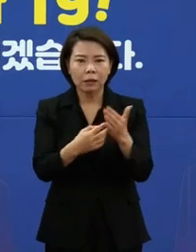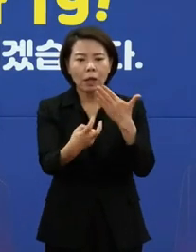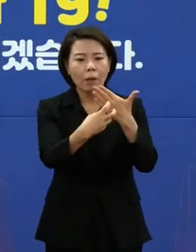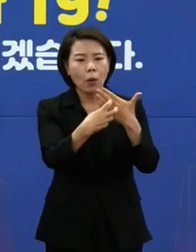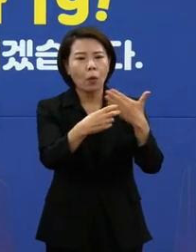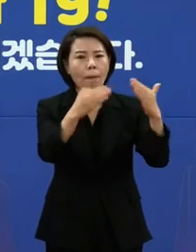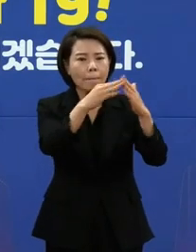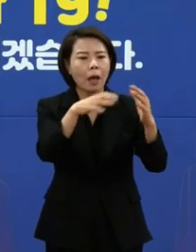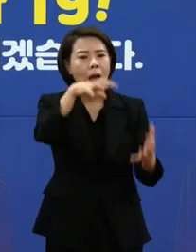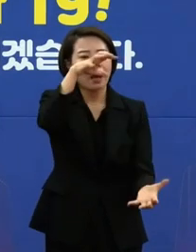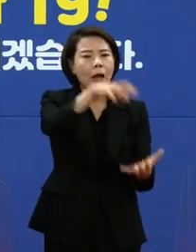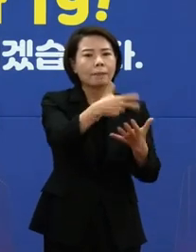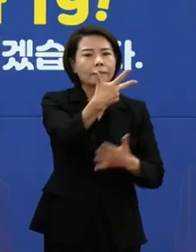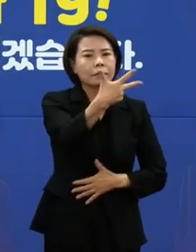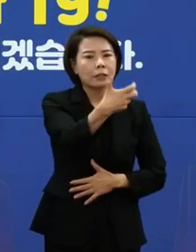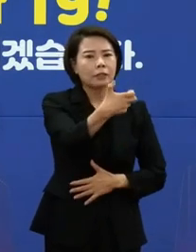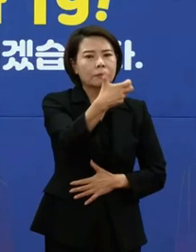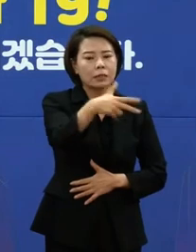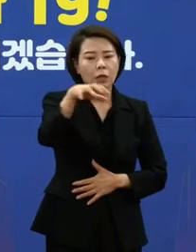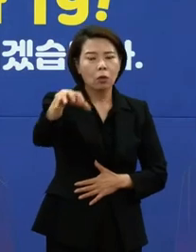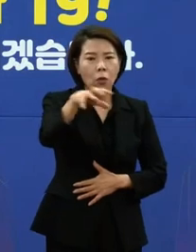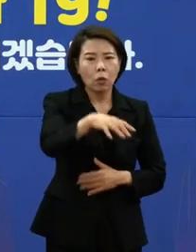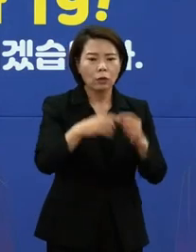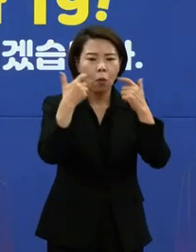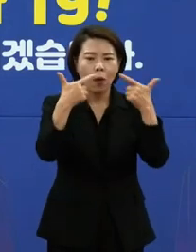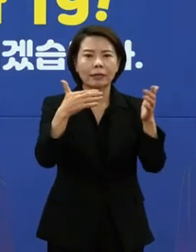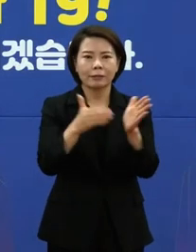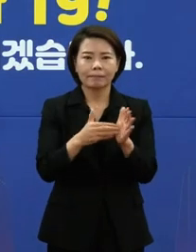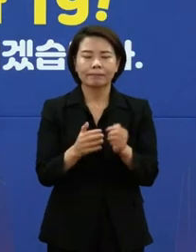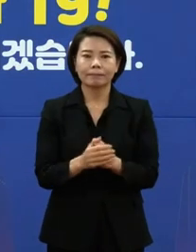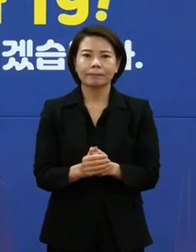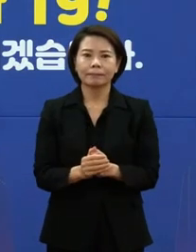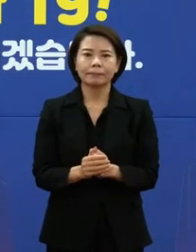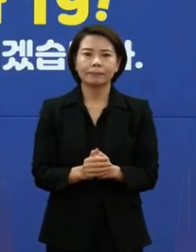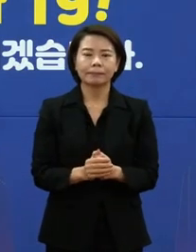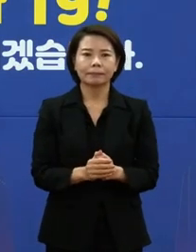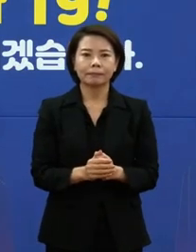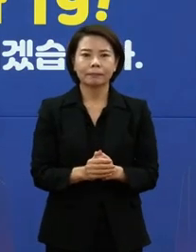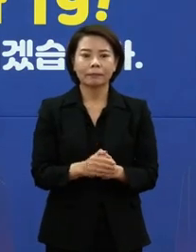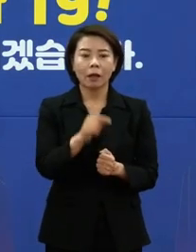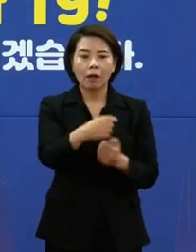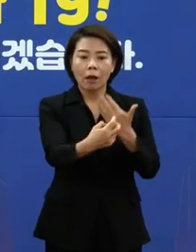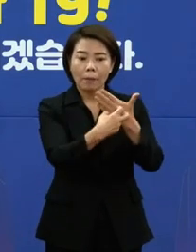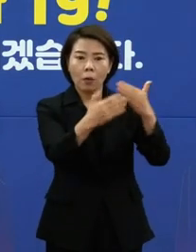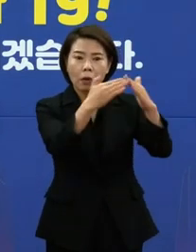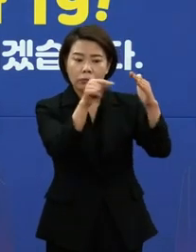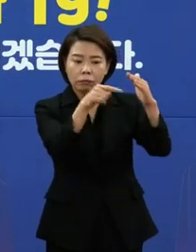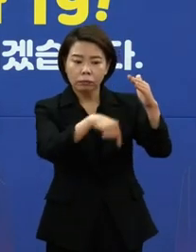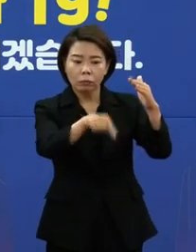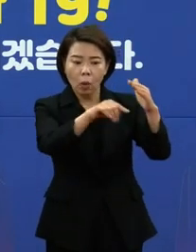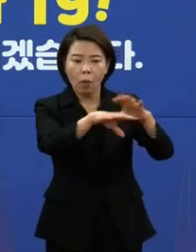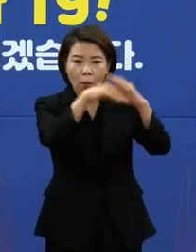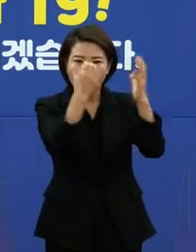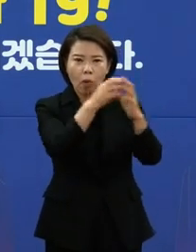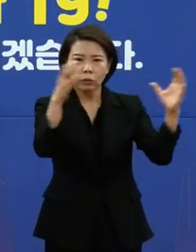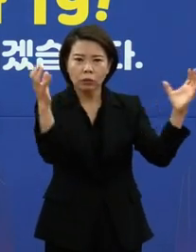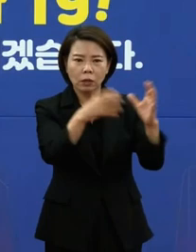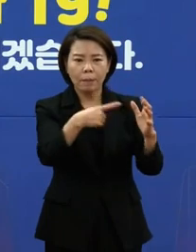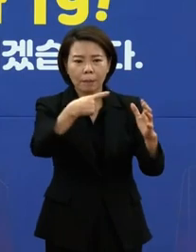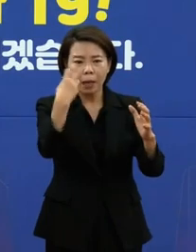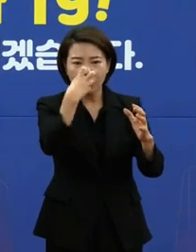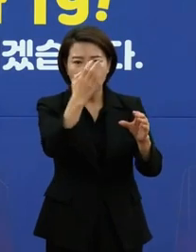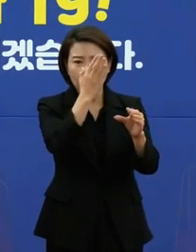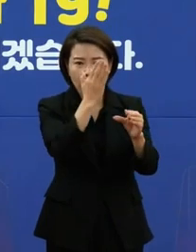병의원은 총 77개소로 확인되었습니다. 해당 의원들은 모두 역학조사